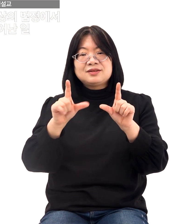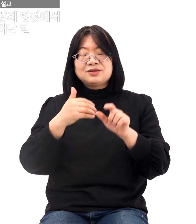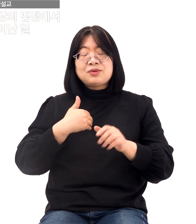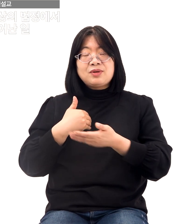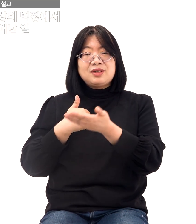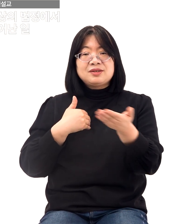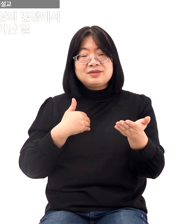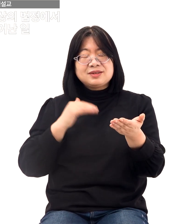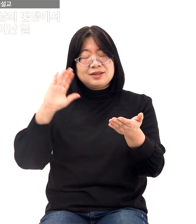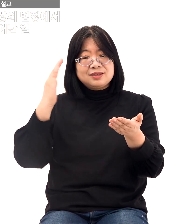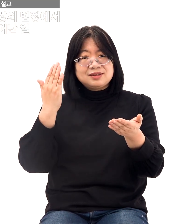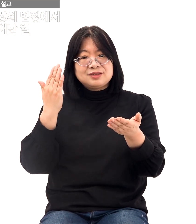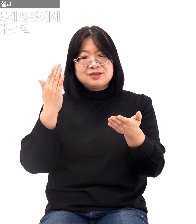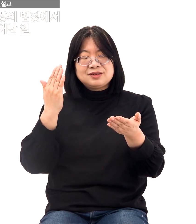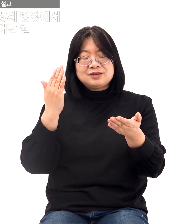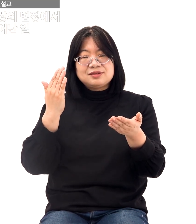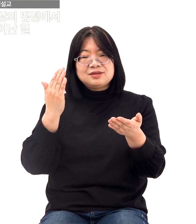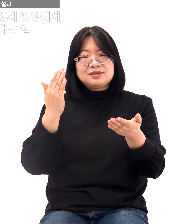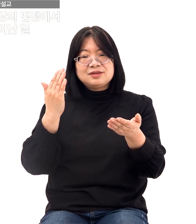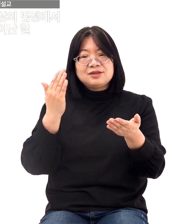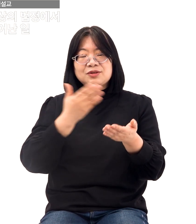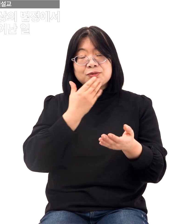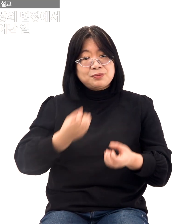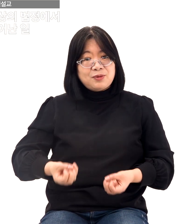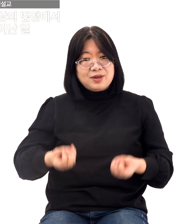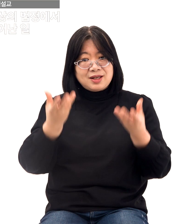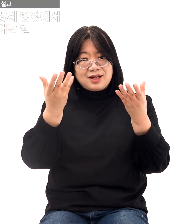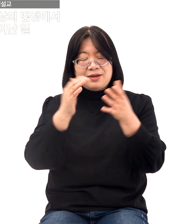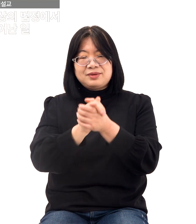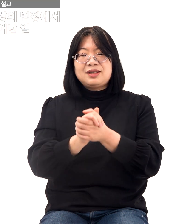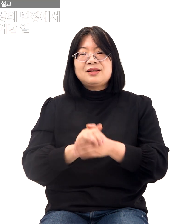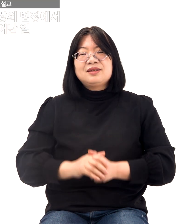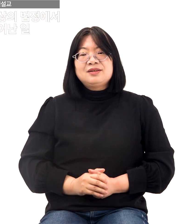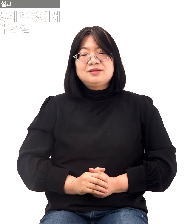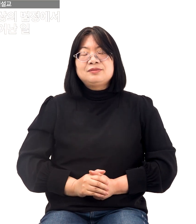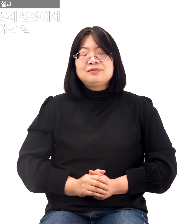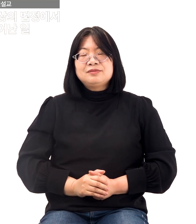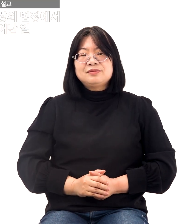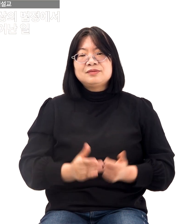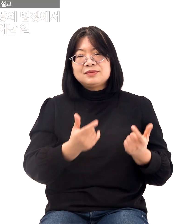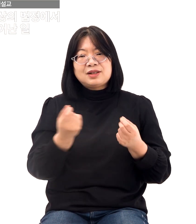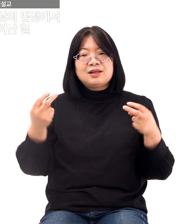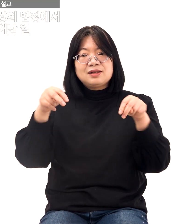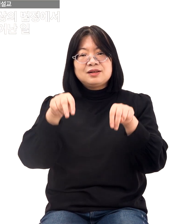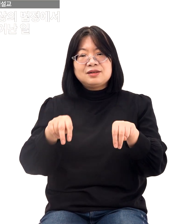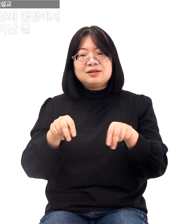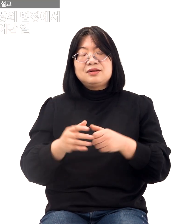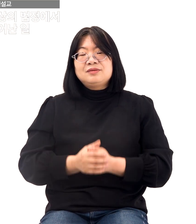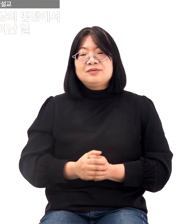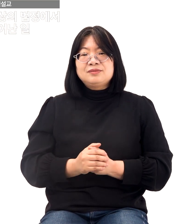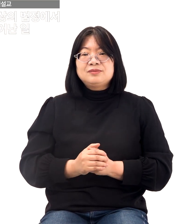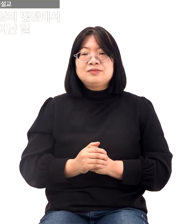저와 여러분들이 될 수 있기를 축원하고 축복합니다. 다 일어나십시다.